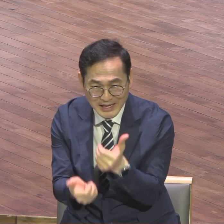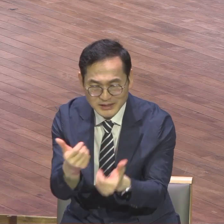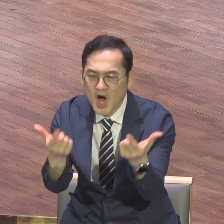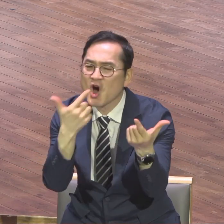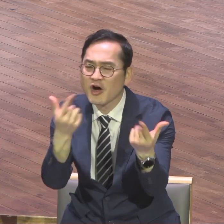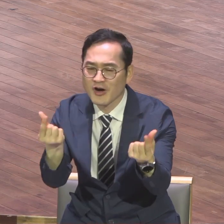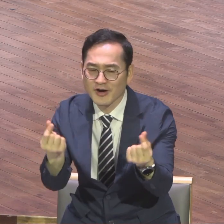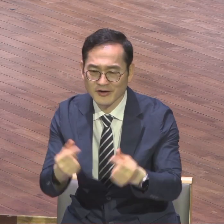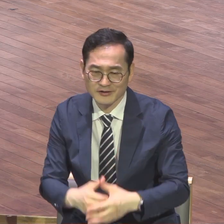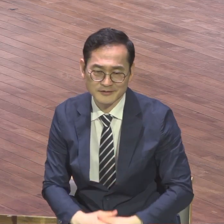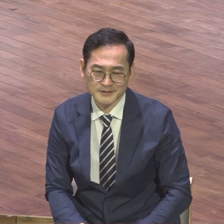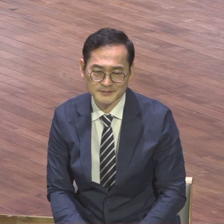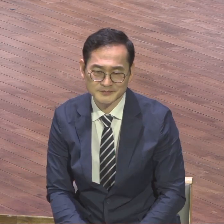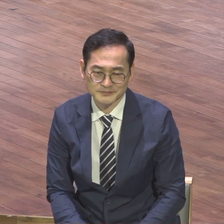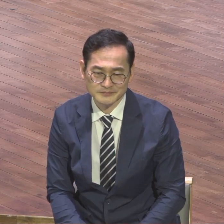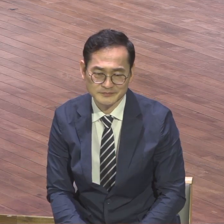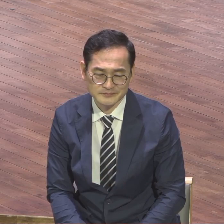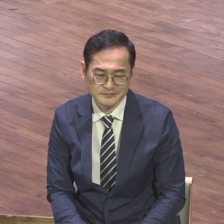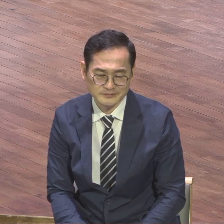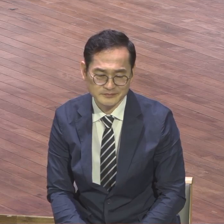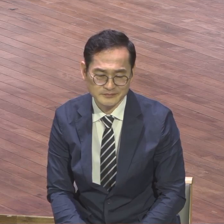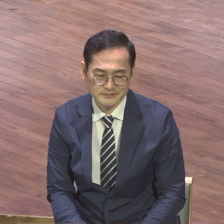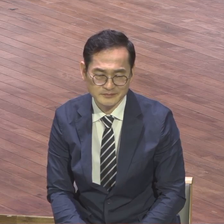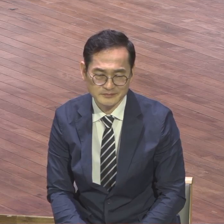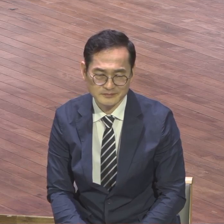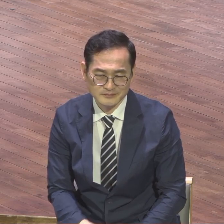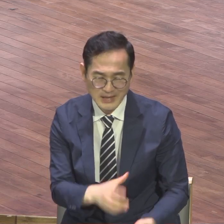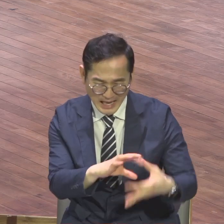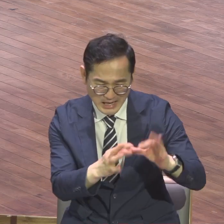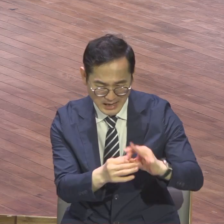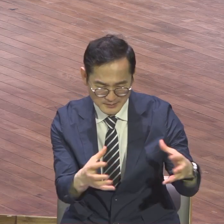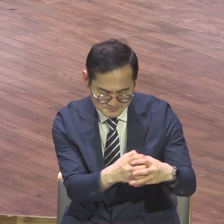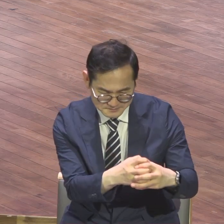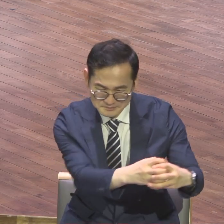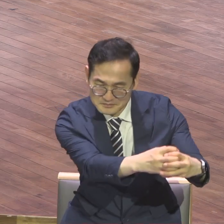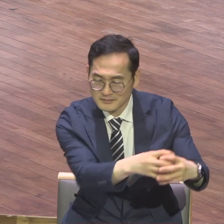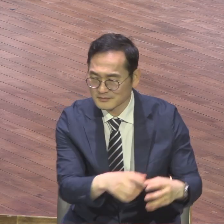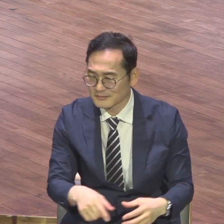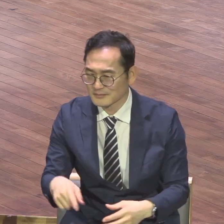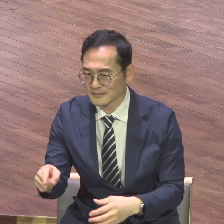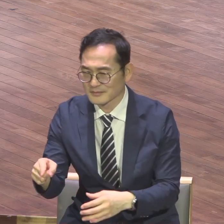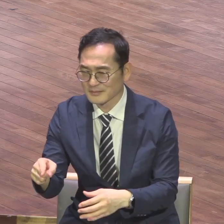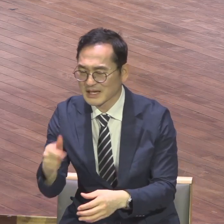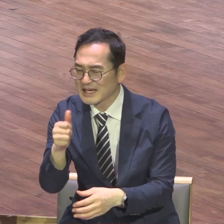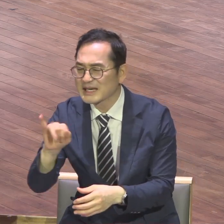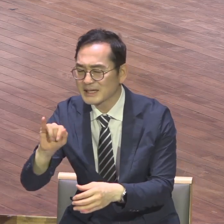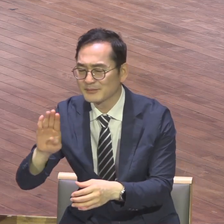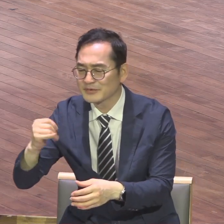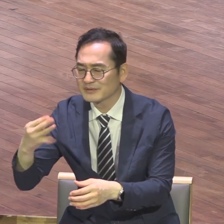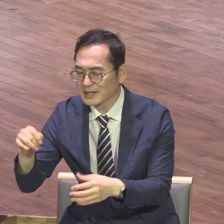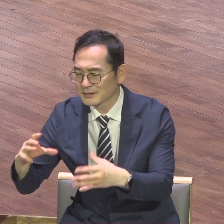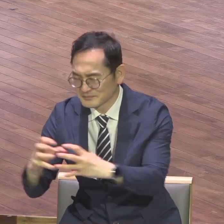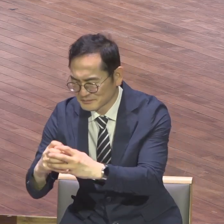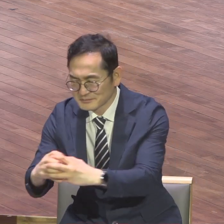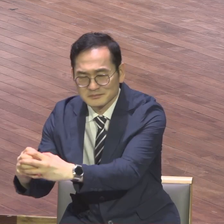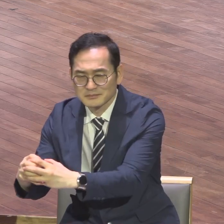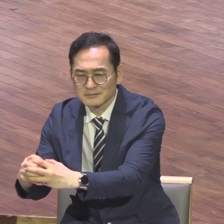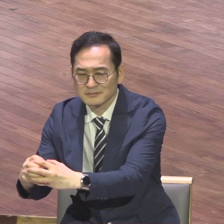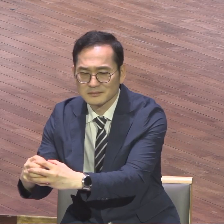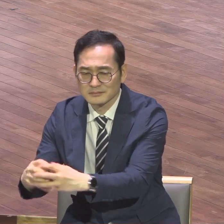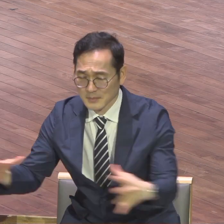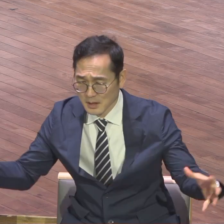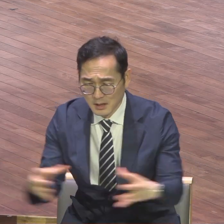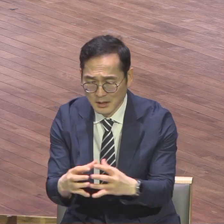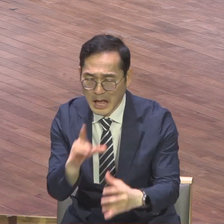마 파를 만들어 저끼리 놀아. 저끼리 아, 좋다 저끼리 요렇게 다 팔을 만드는 게 사단